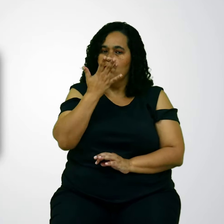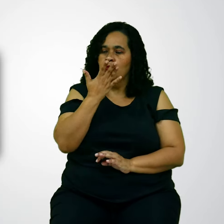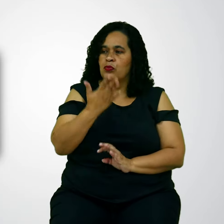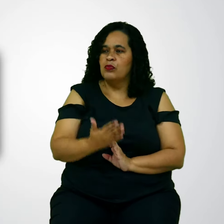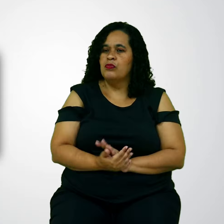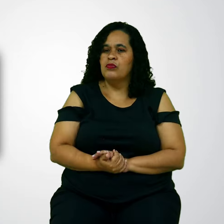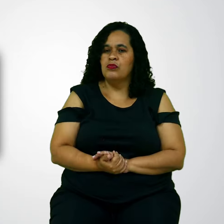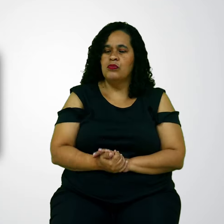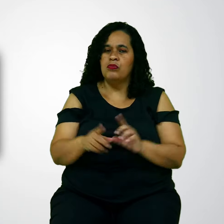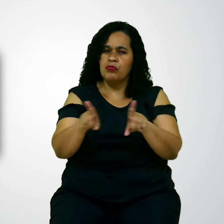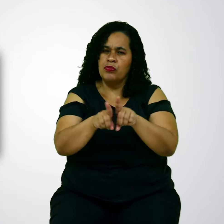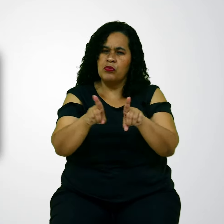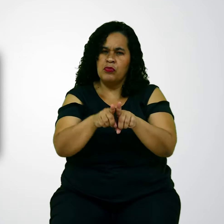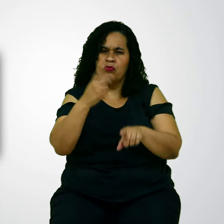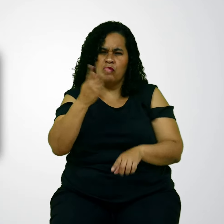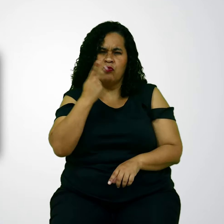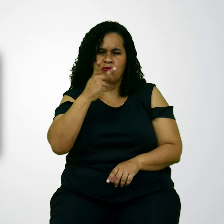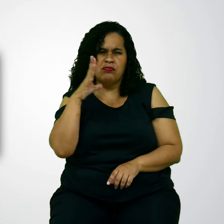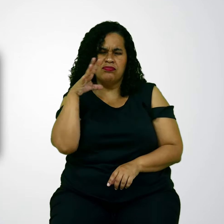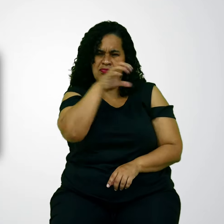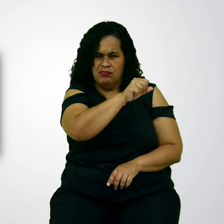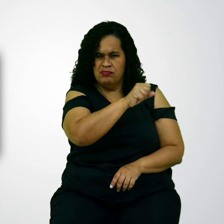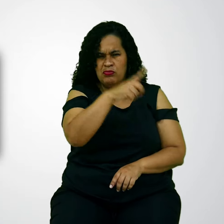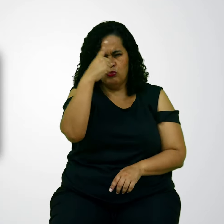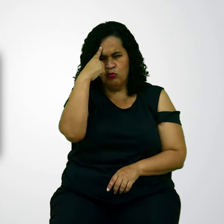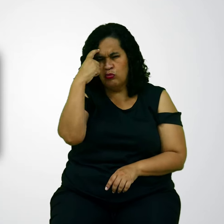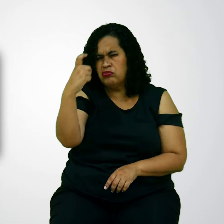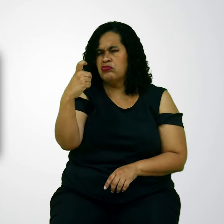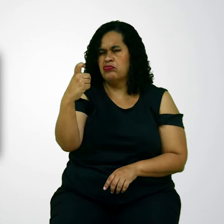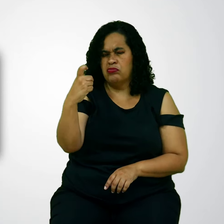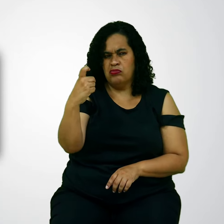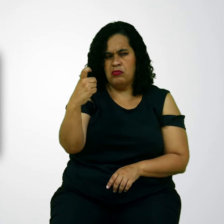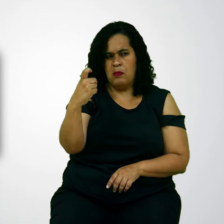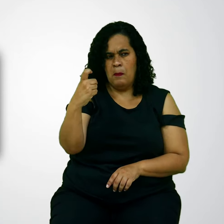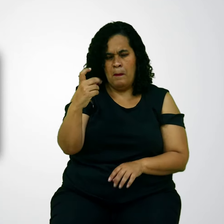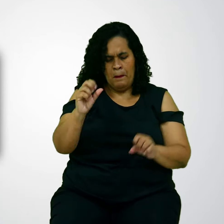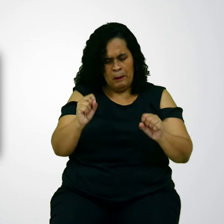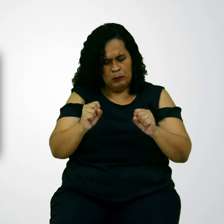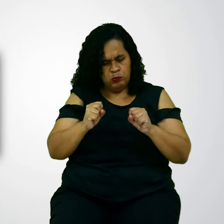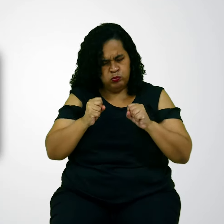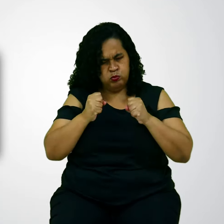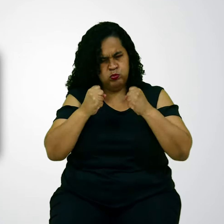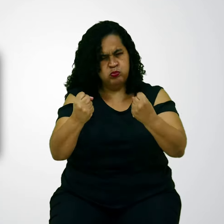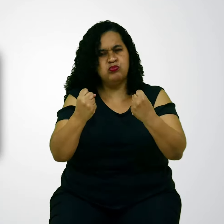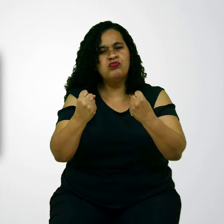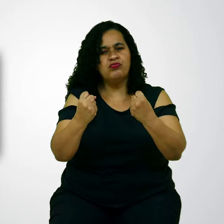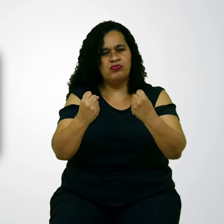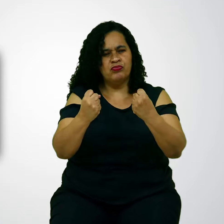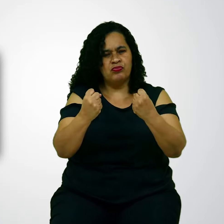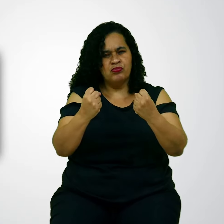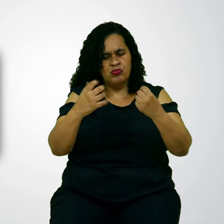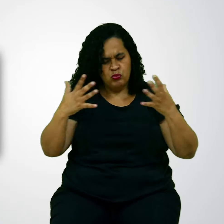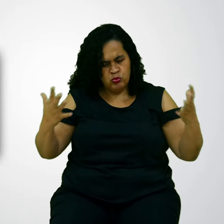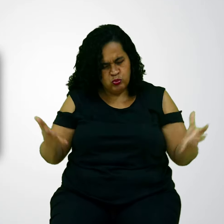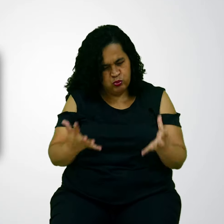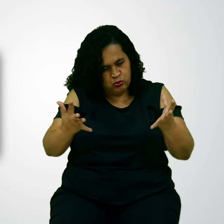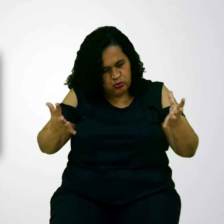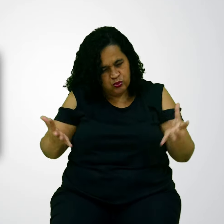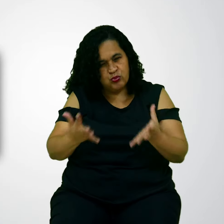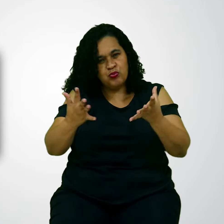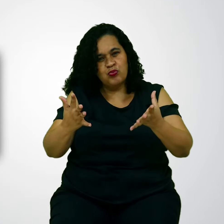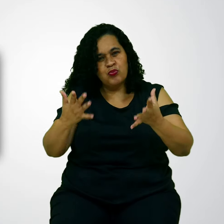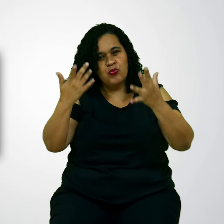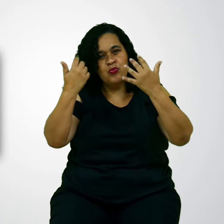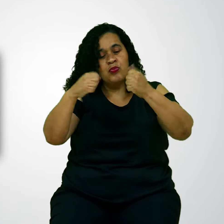aqui rapidamente a ideia de que as nossas motivações, elas precisam ser evangélicas. Então, do ponto de